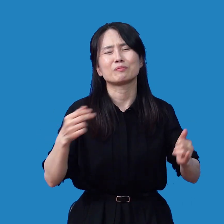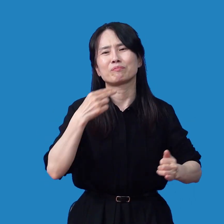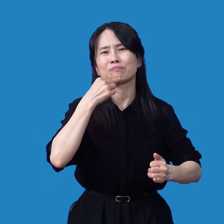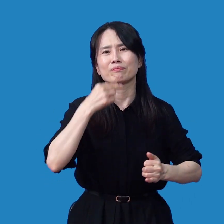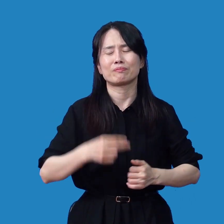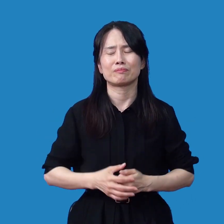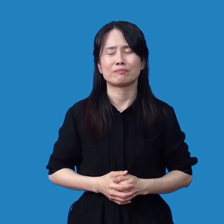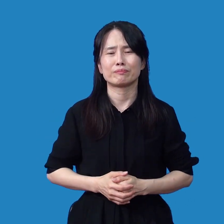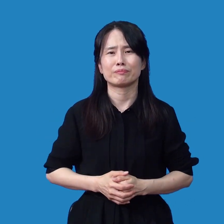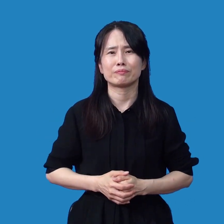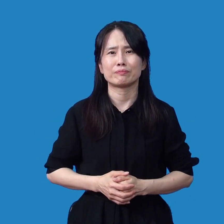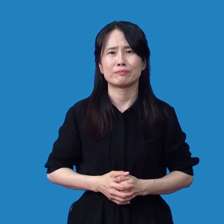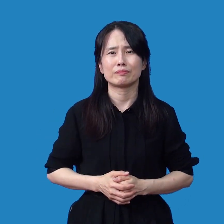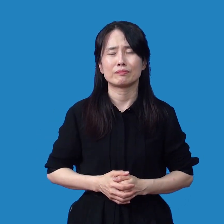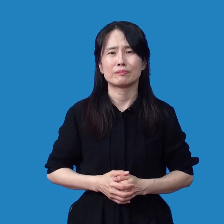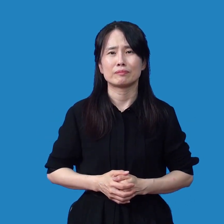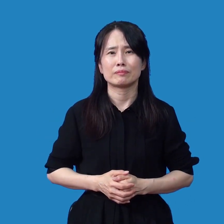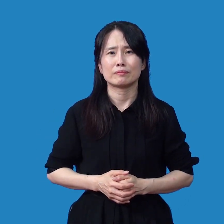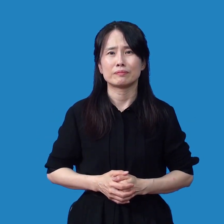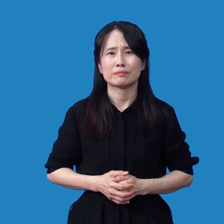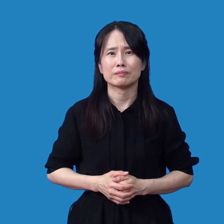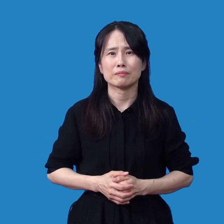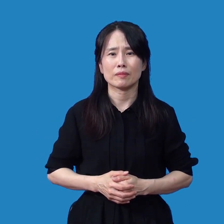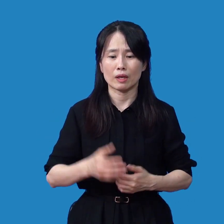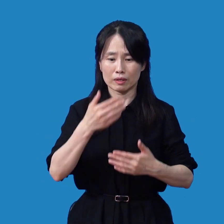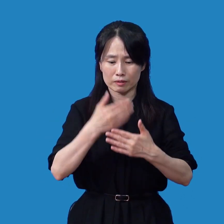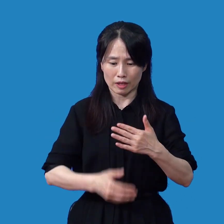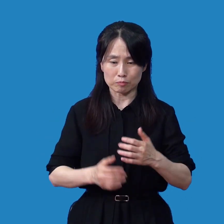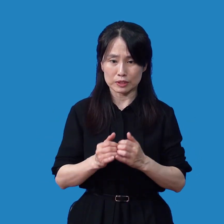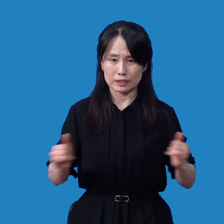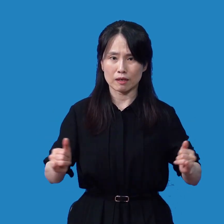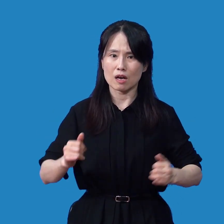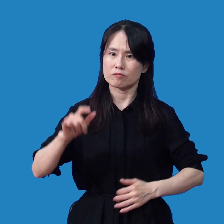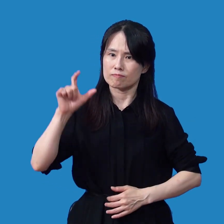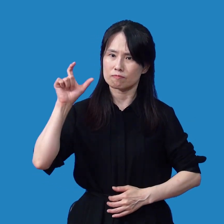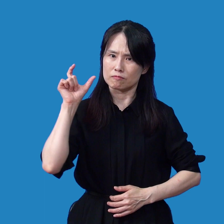없습니다. 그래서 남은 자가 강합니다.